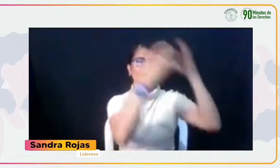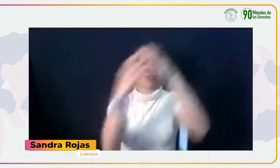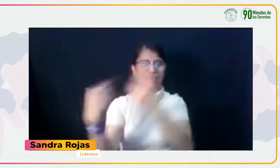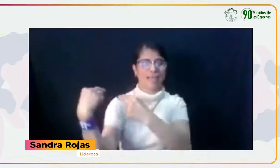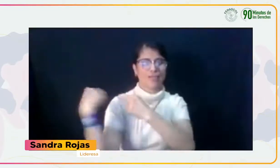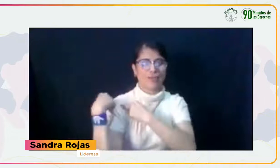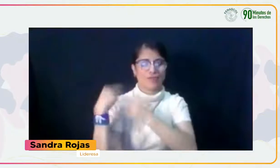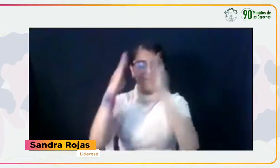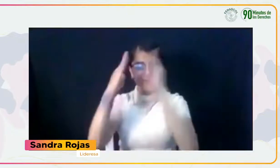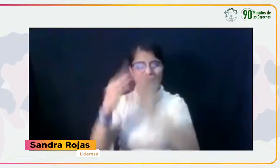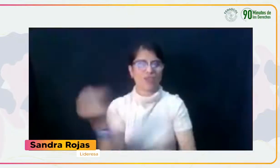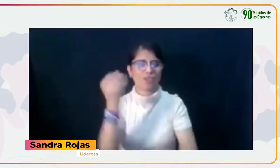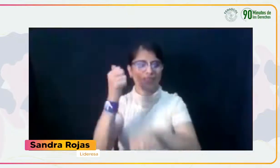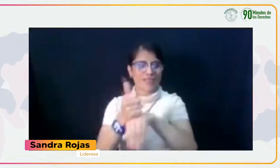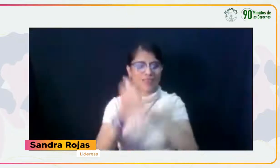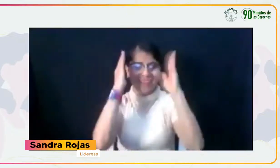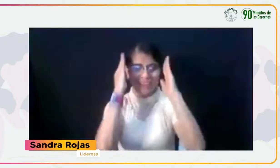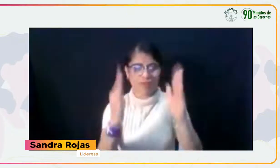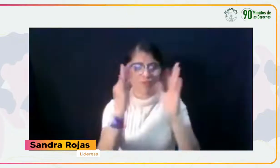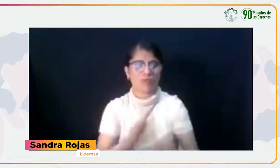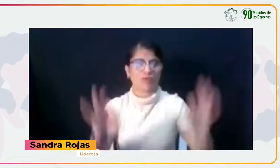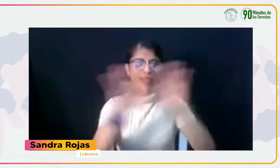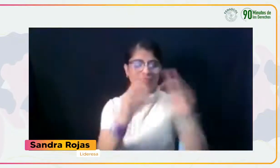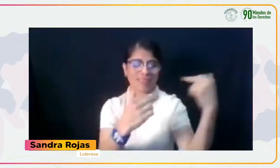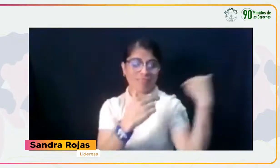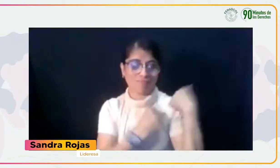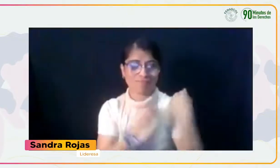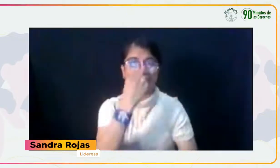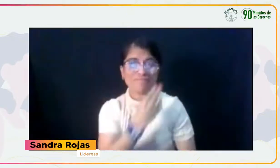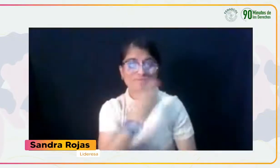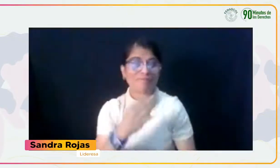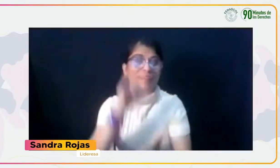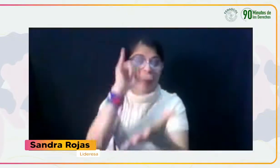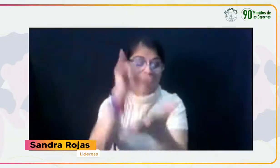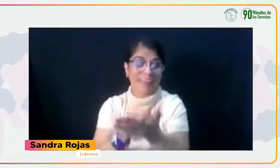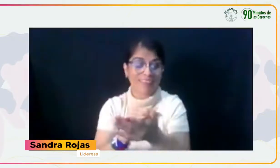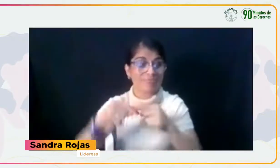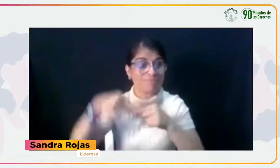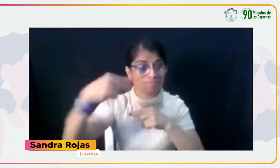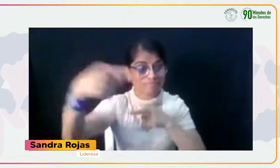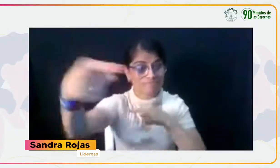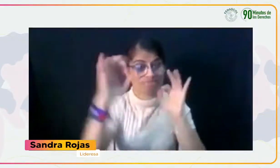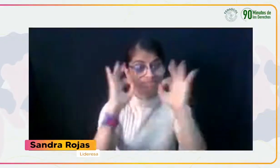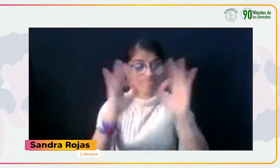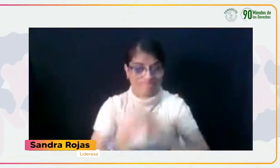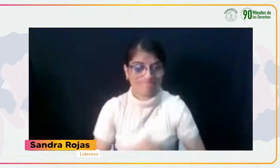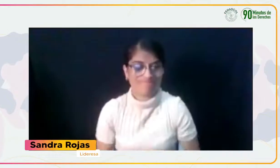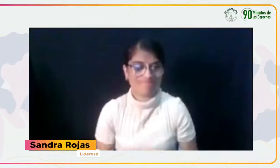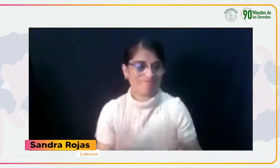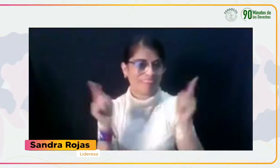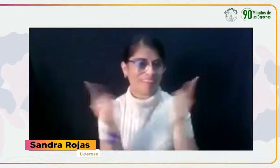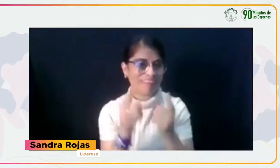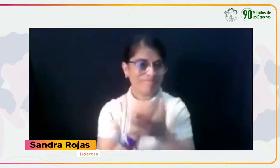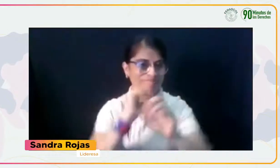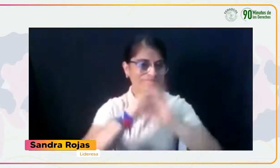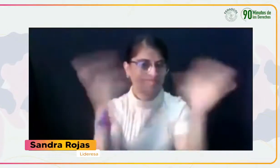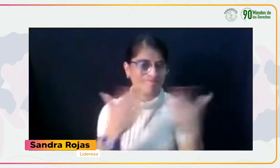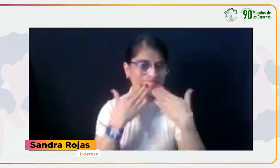de 4 años que realizan para poder atender a las personas y que se comprometan y que lo hagan de